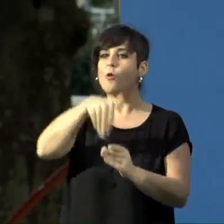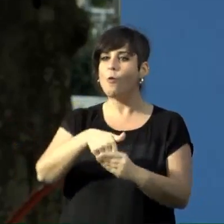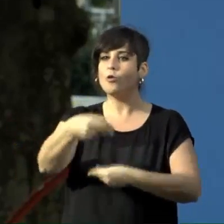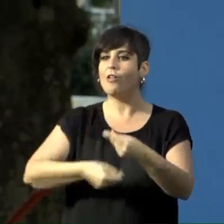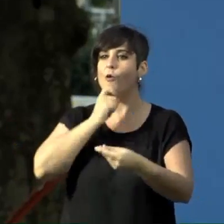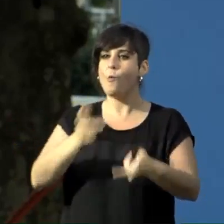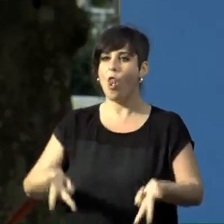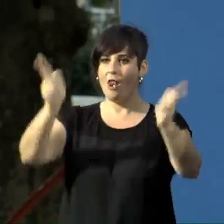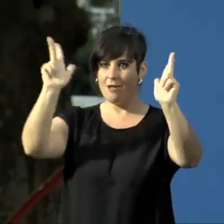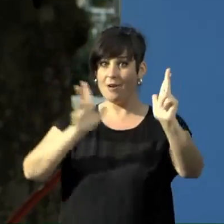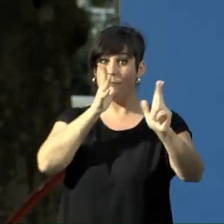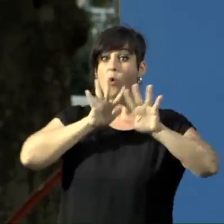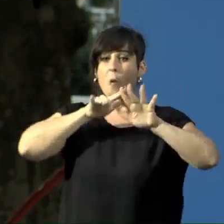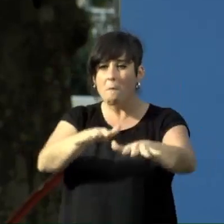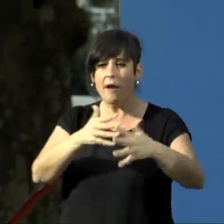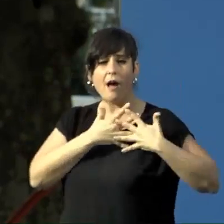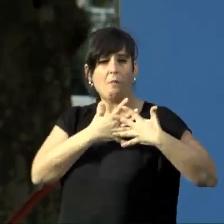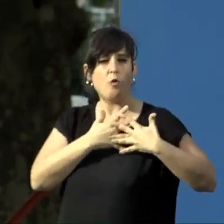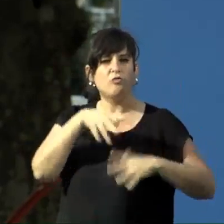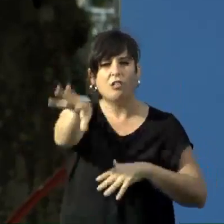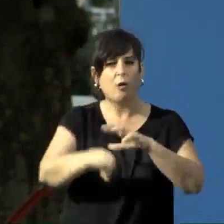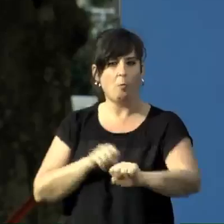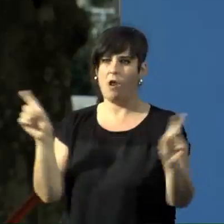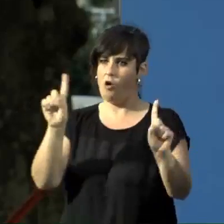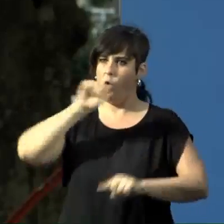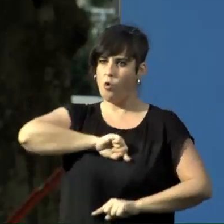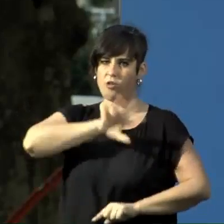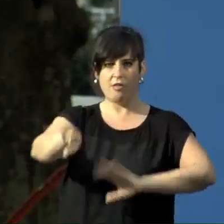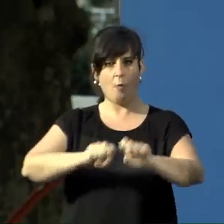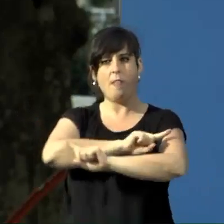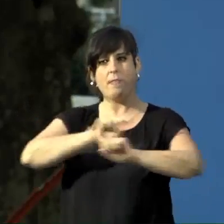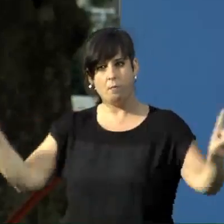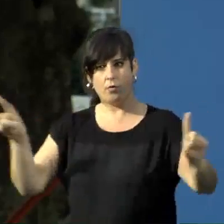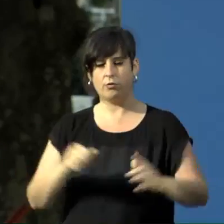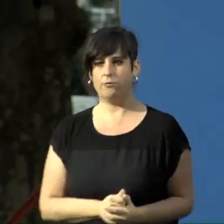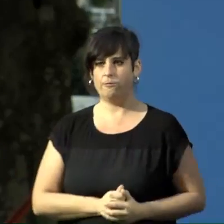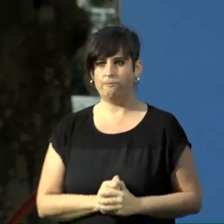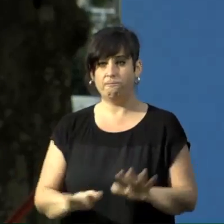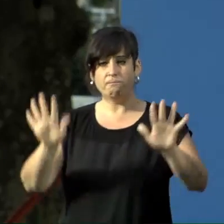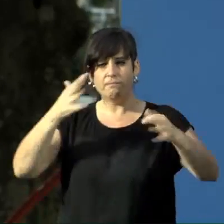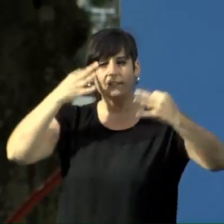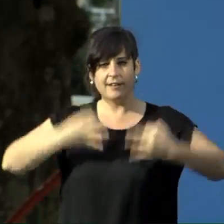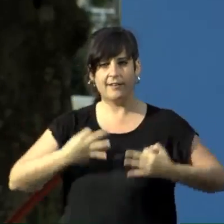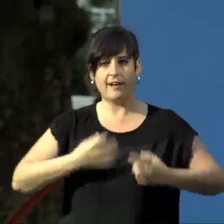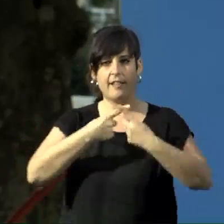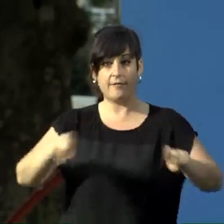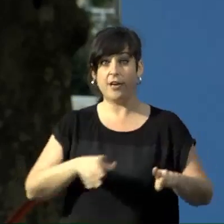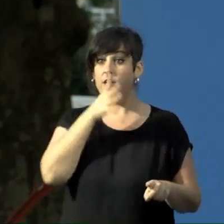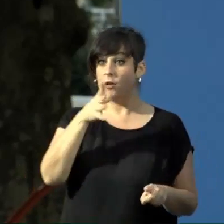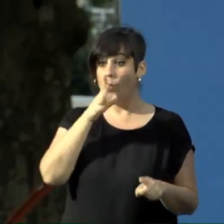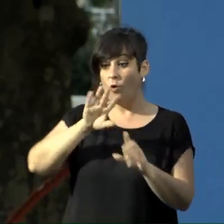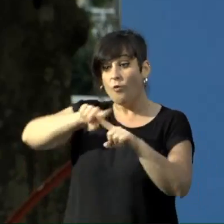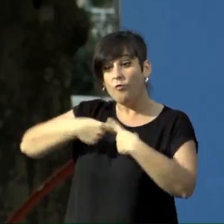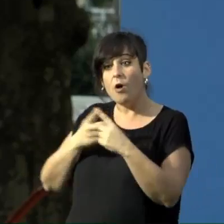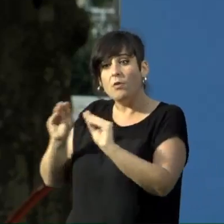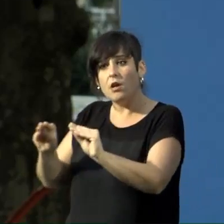liberdade, porque En Marea non compra vontades, nin compra conciencias. Pero a realidade dos Baltares non se diferencia en